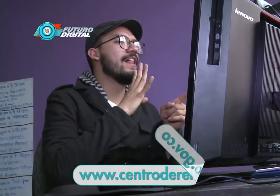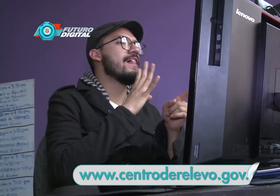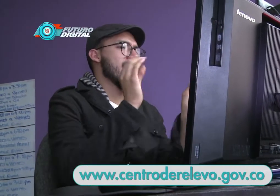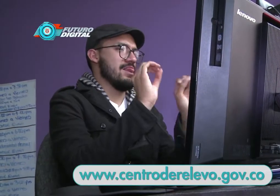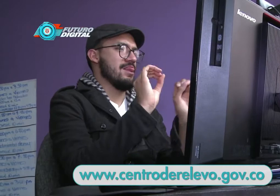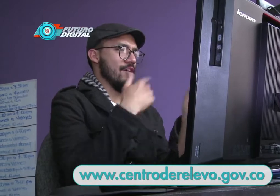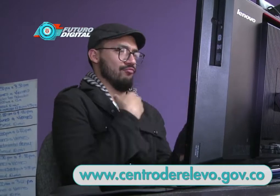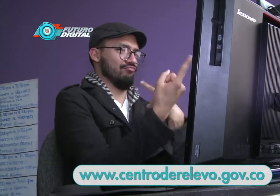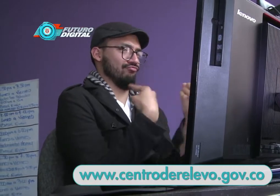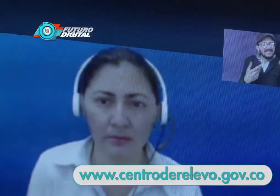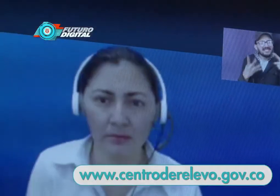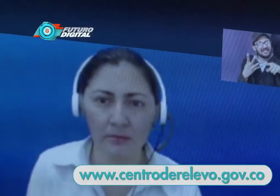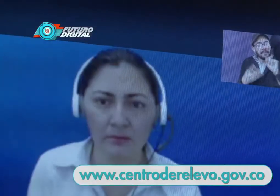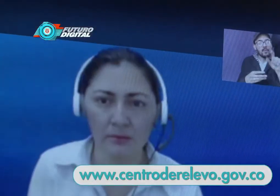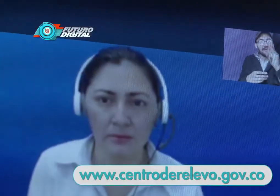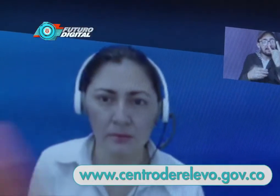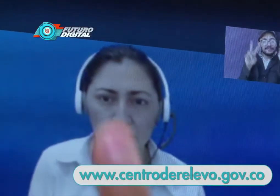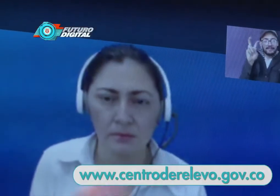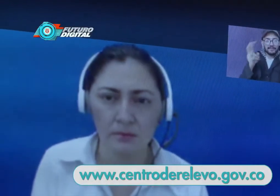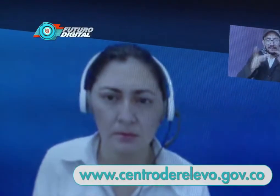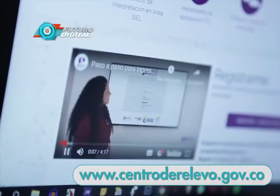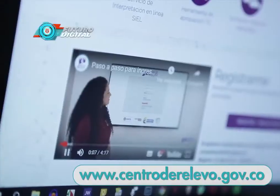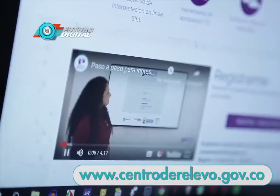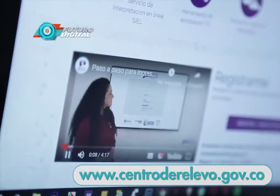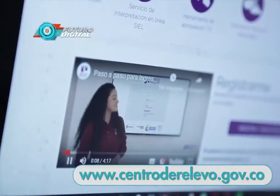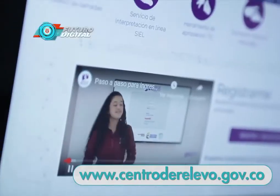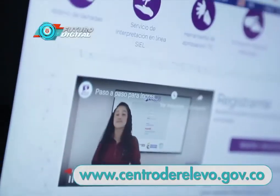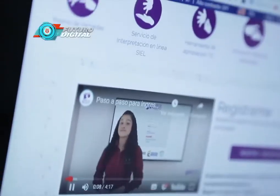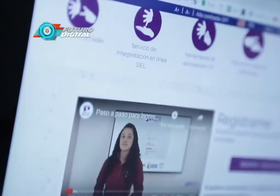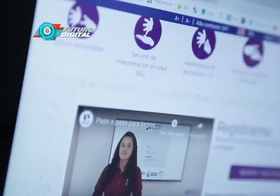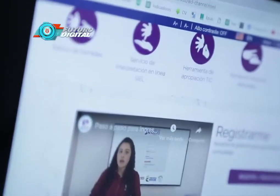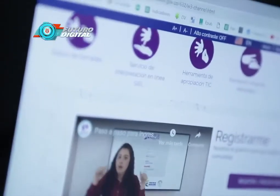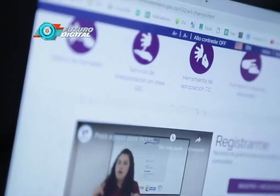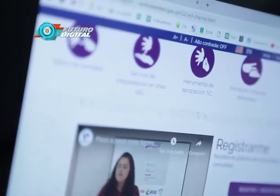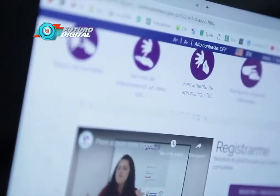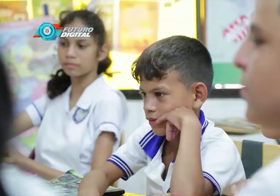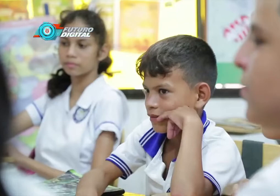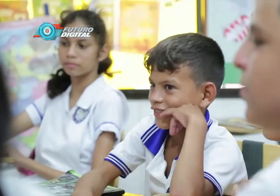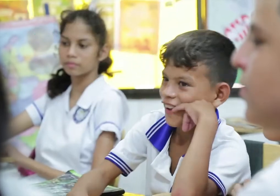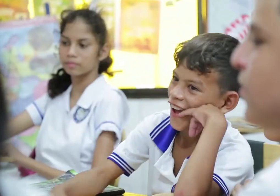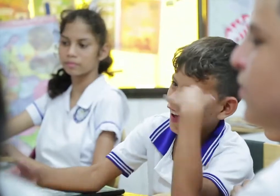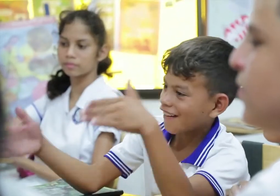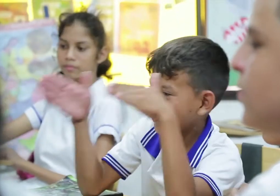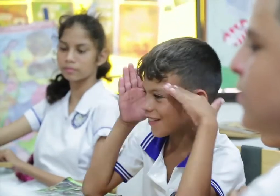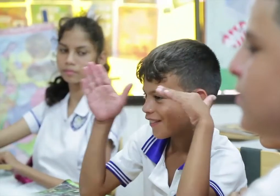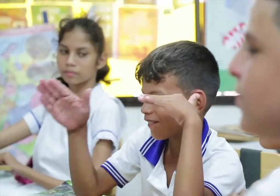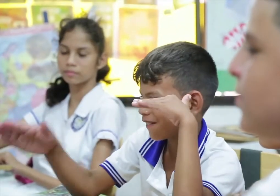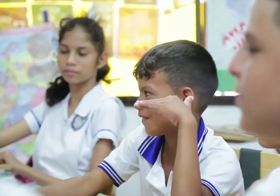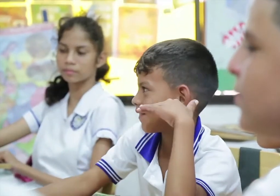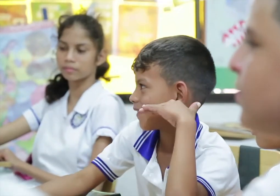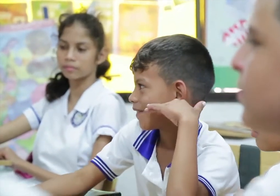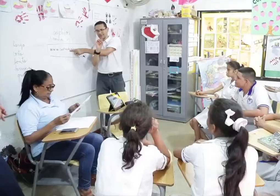página web www.centroderelevo.gov.co, usted podrá conocer más beneficios de este proyecto de